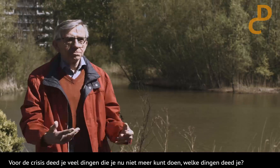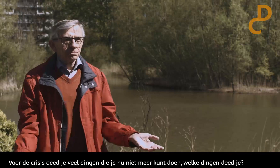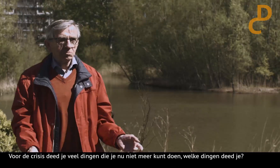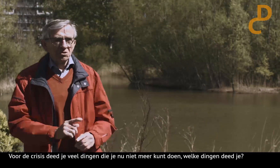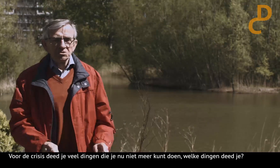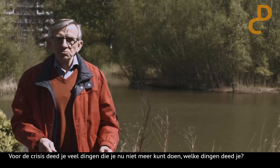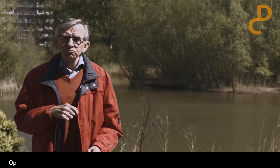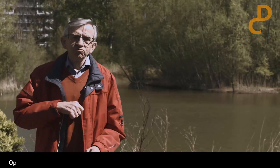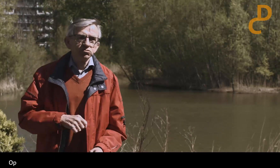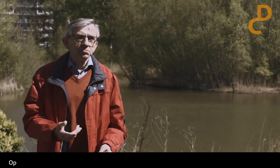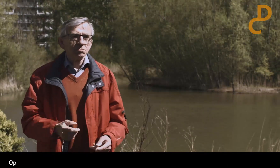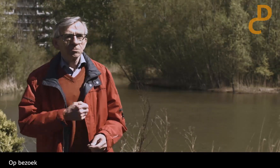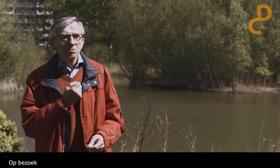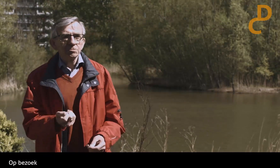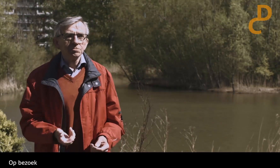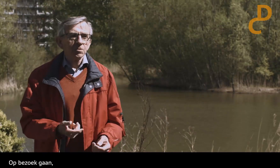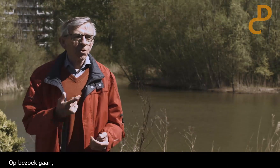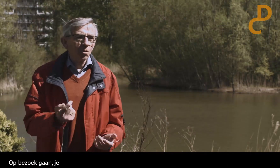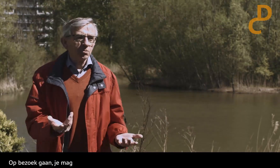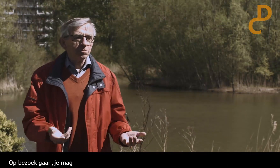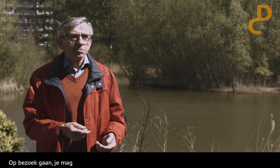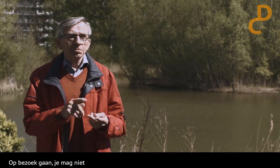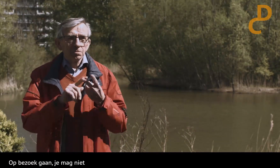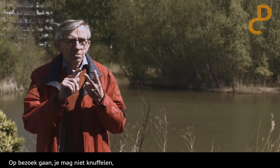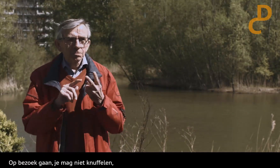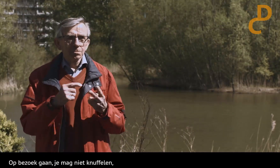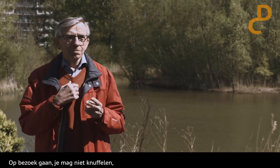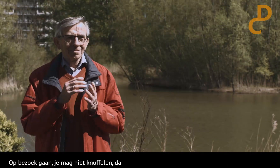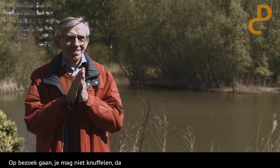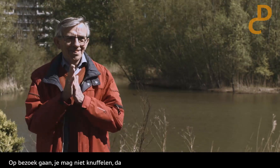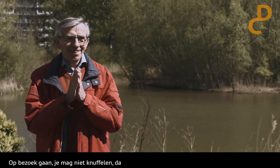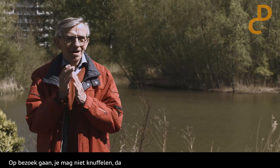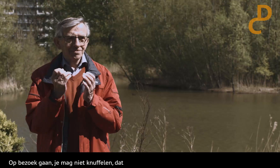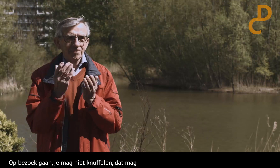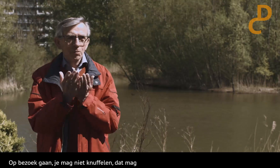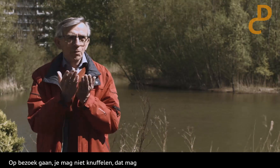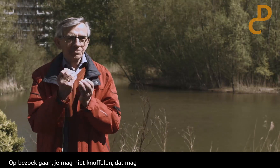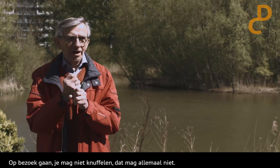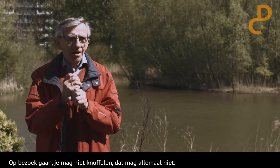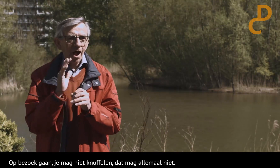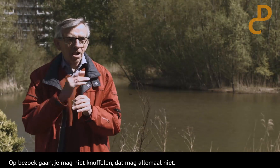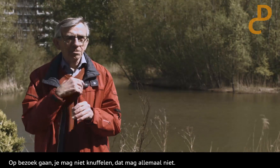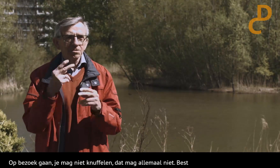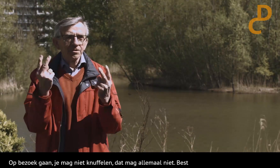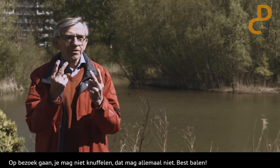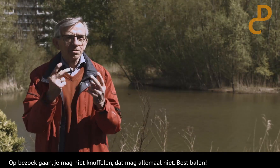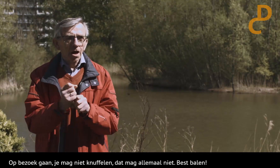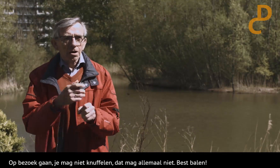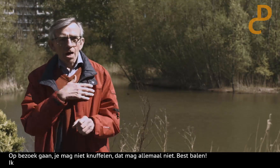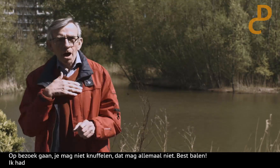kan niet meer knuffelen. Dat mag allemaal niet. Nou, best balen. En ja, waar ik altijd heel erg zin in had, om bij de bibliotheek te werken.